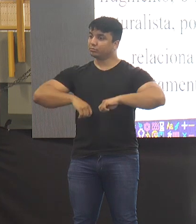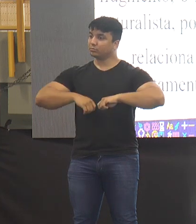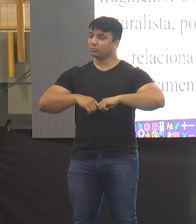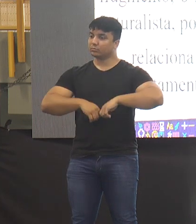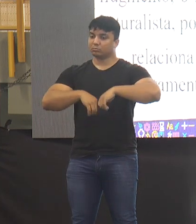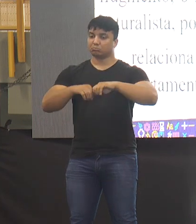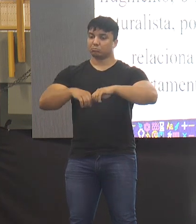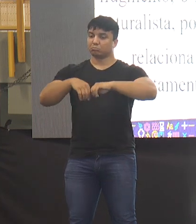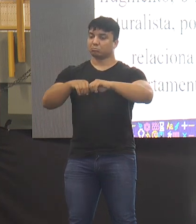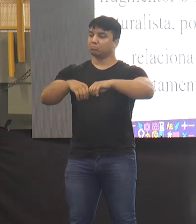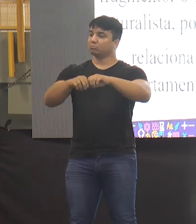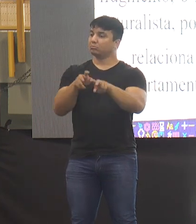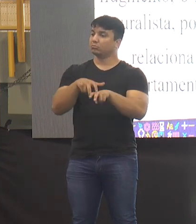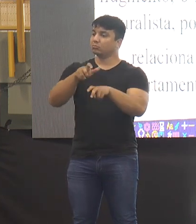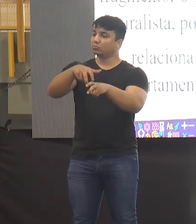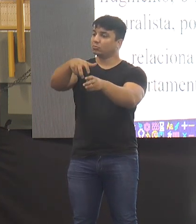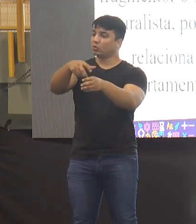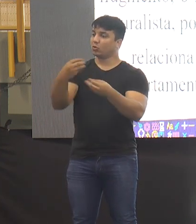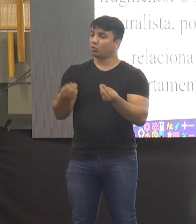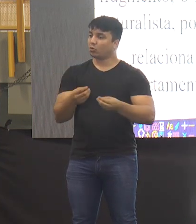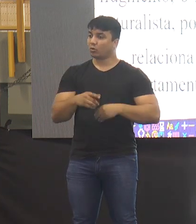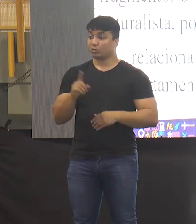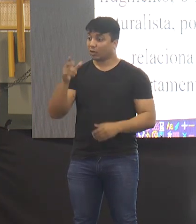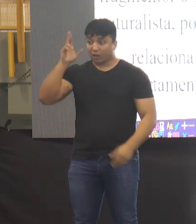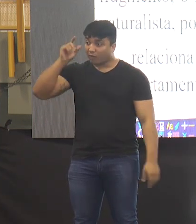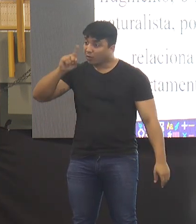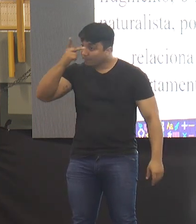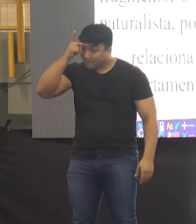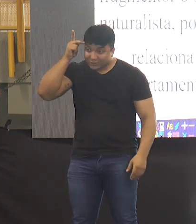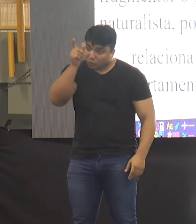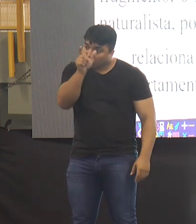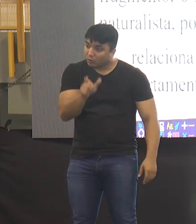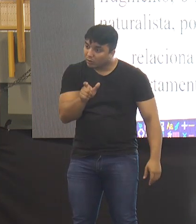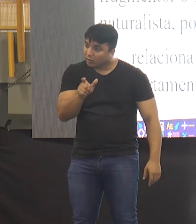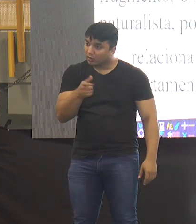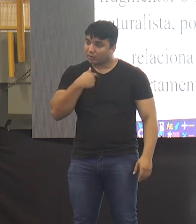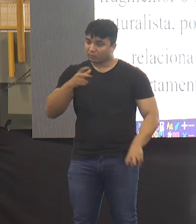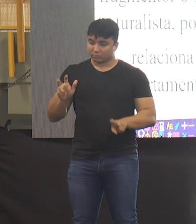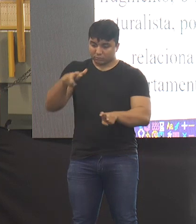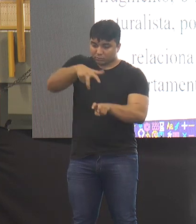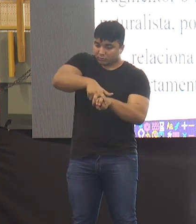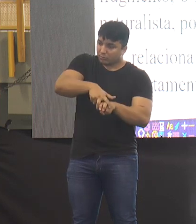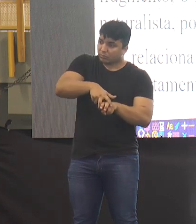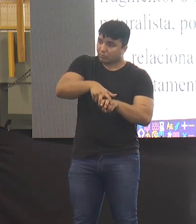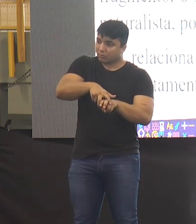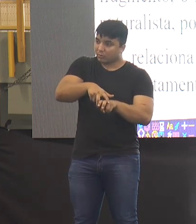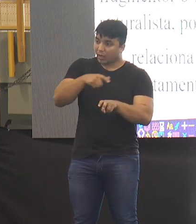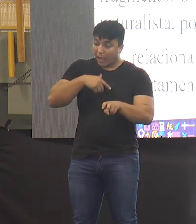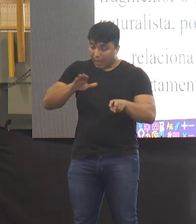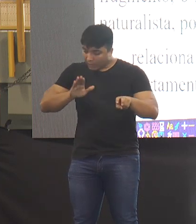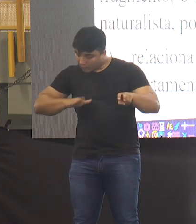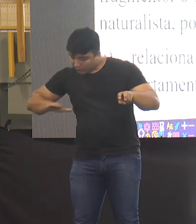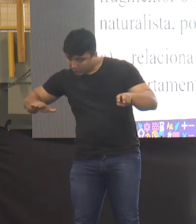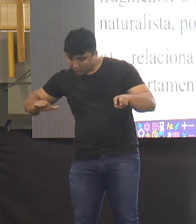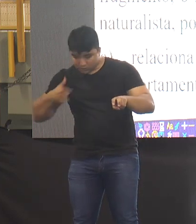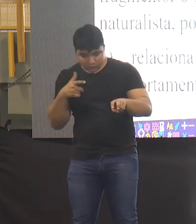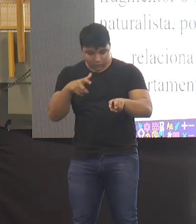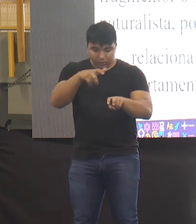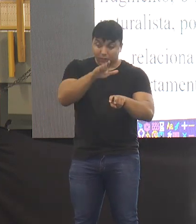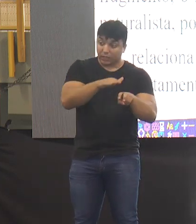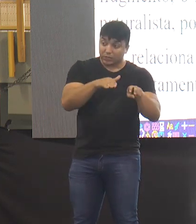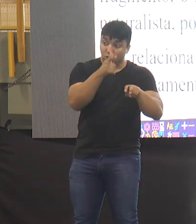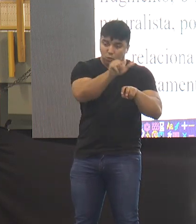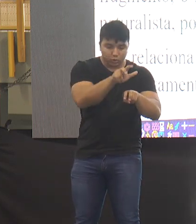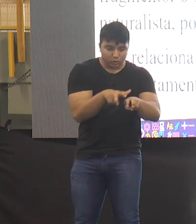e saía cavalgando o Prudêncio, chicoteando o Prudêncio. E enquanto uma criança cavalgava